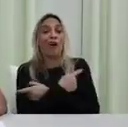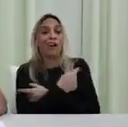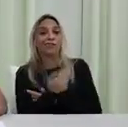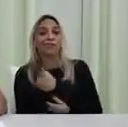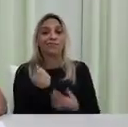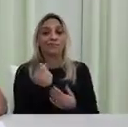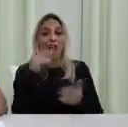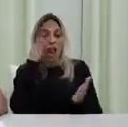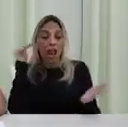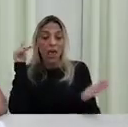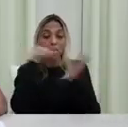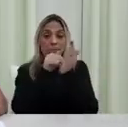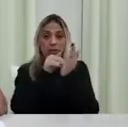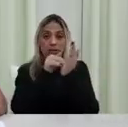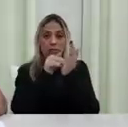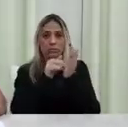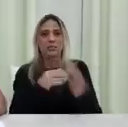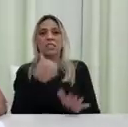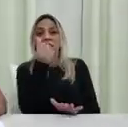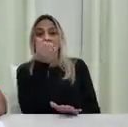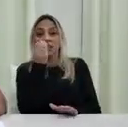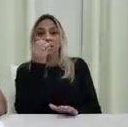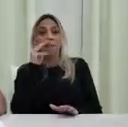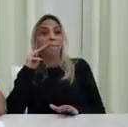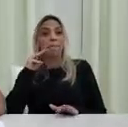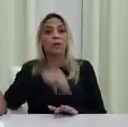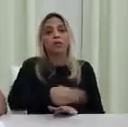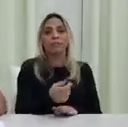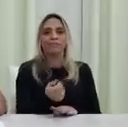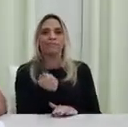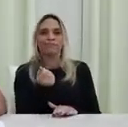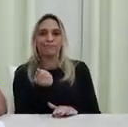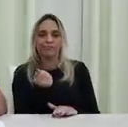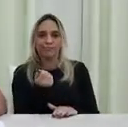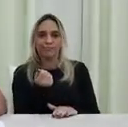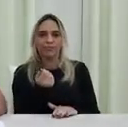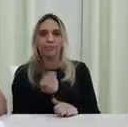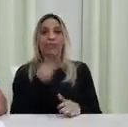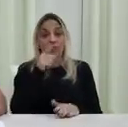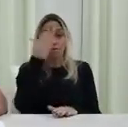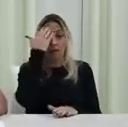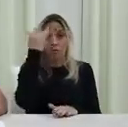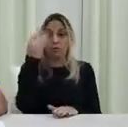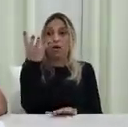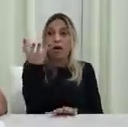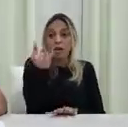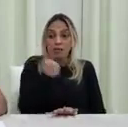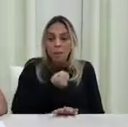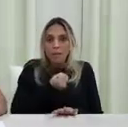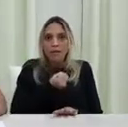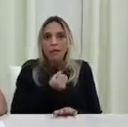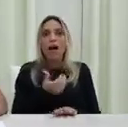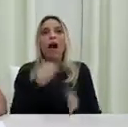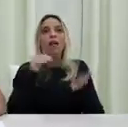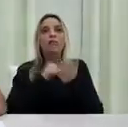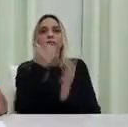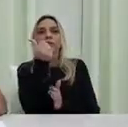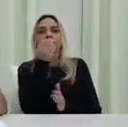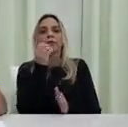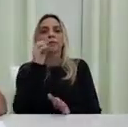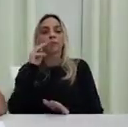né? O limite era, o teto, 60 milhões de reais. Então, artistas recebiam até